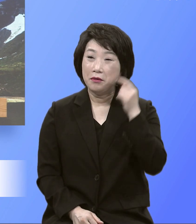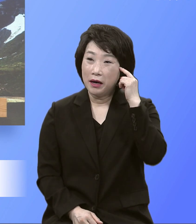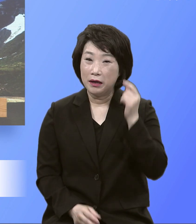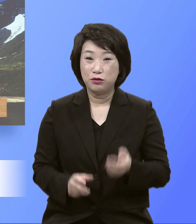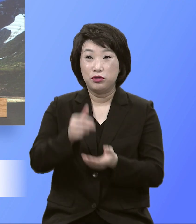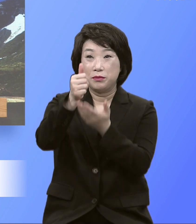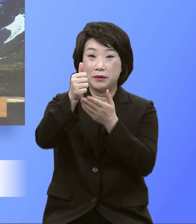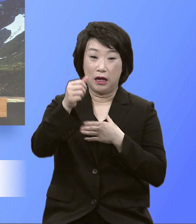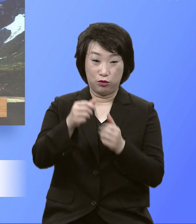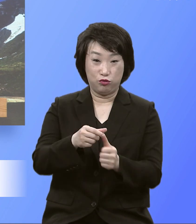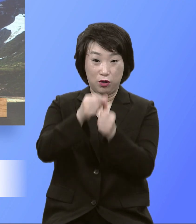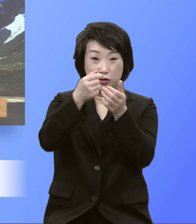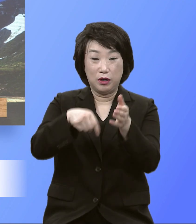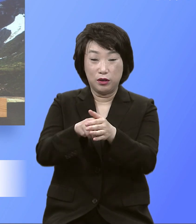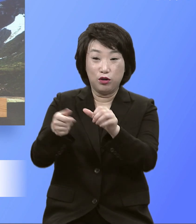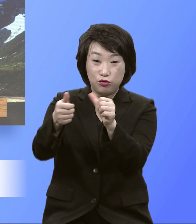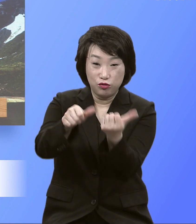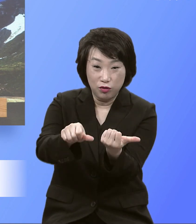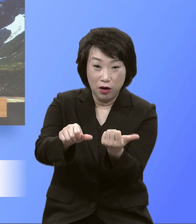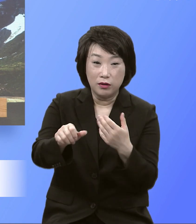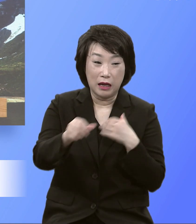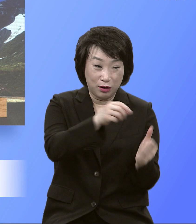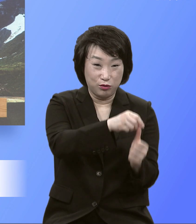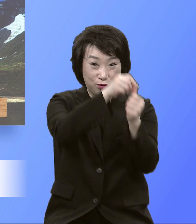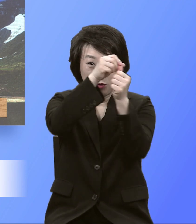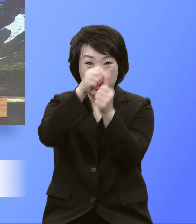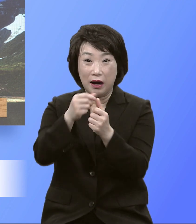주님이 나 위해서 죽음으로 구원했더니